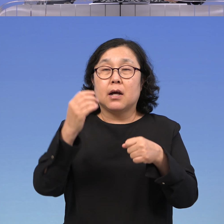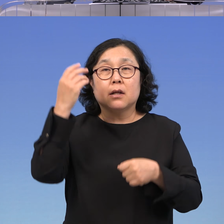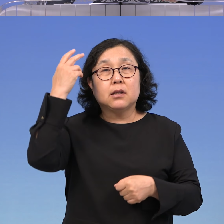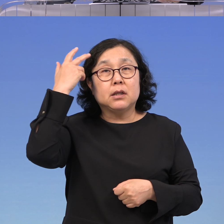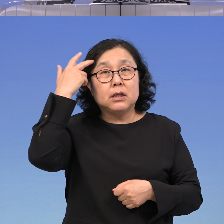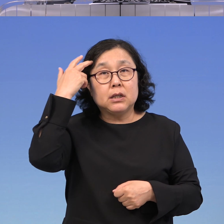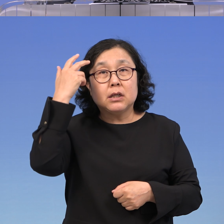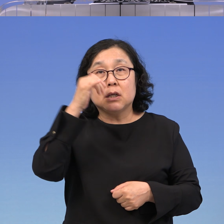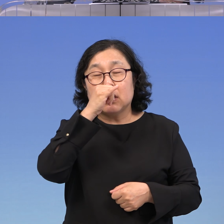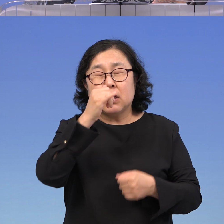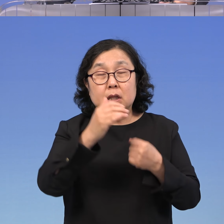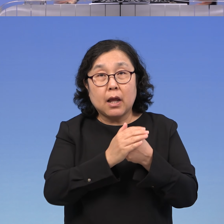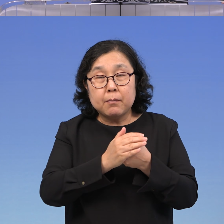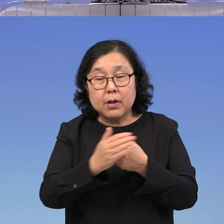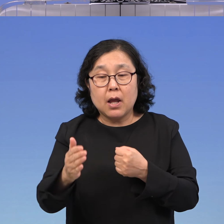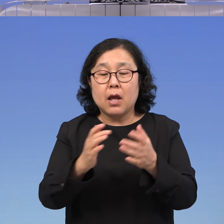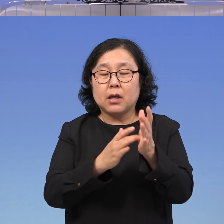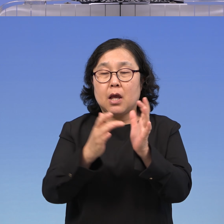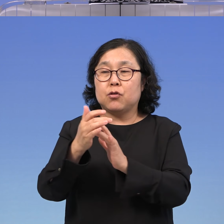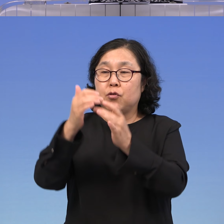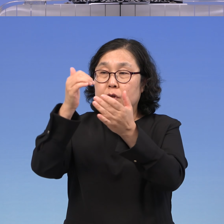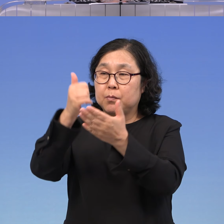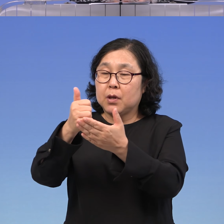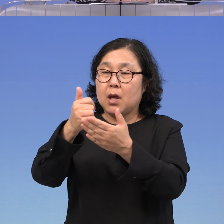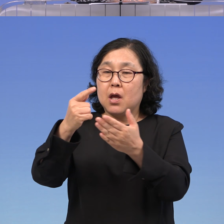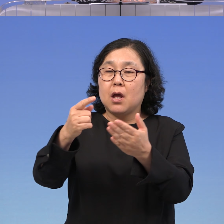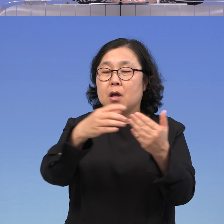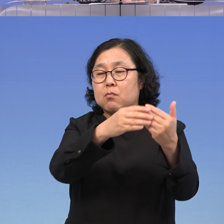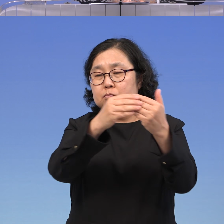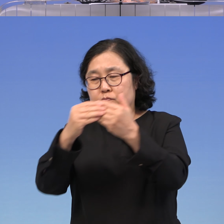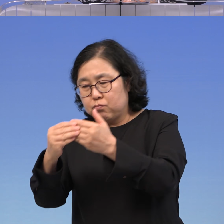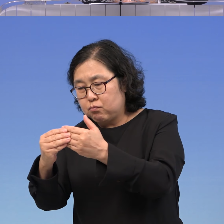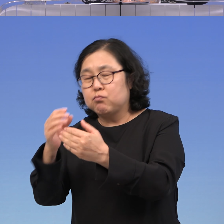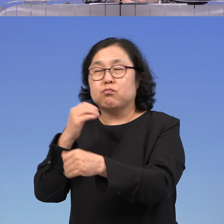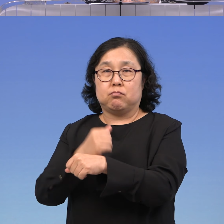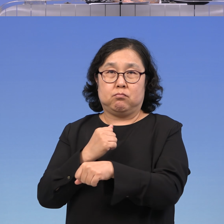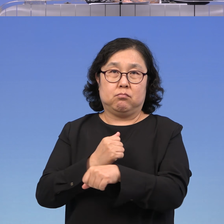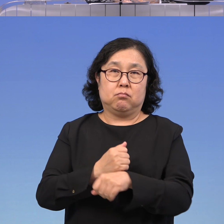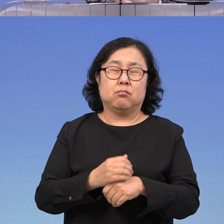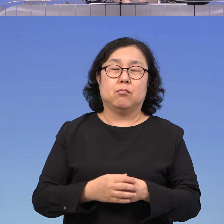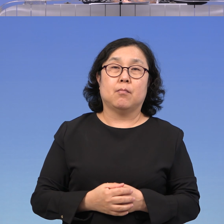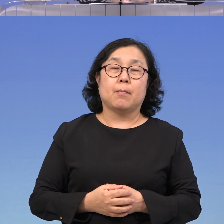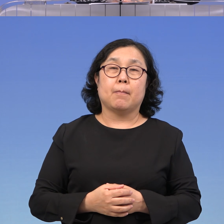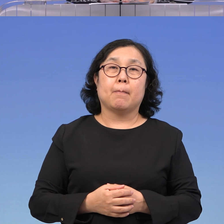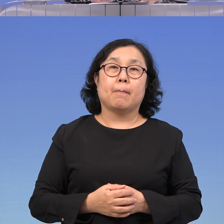있으니까 예수님께로 그 환자들을 데리고 가는 거 아닙니까